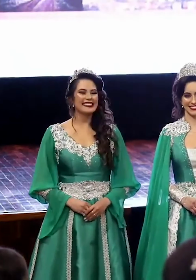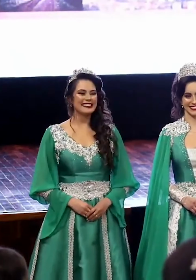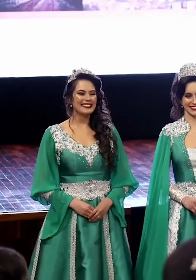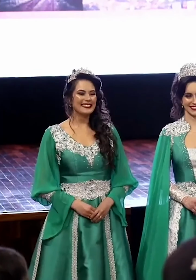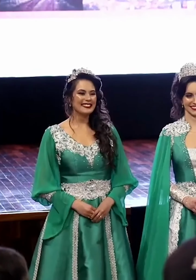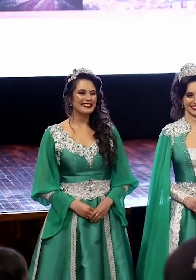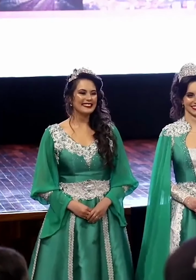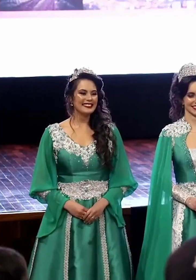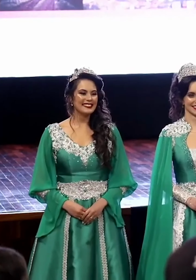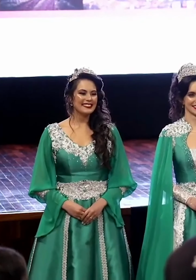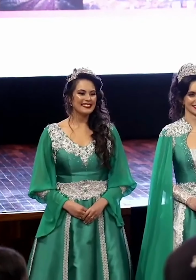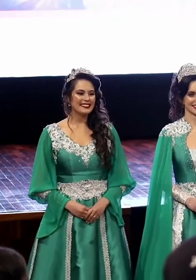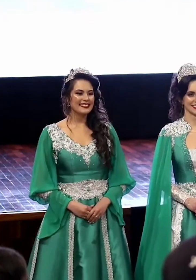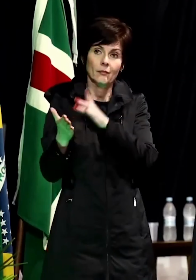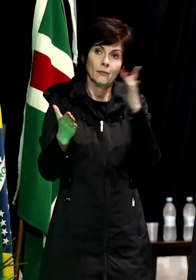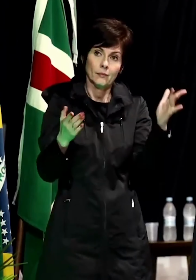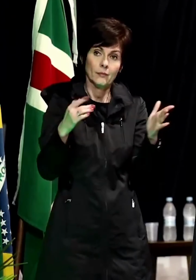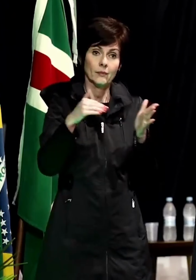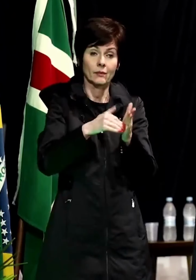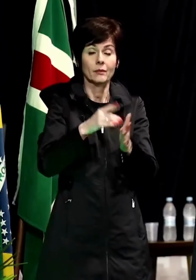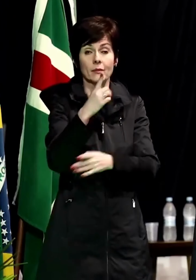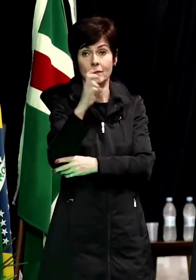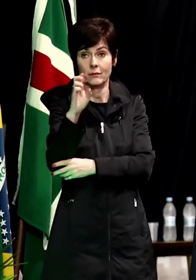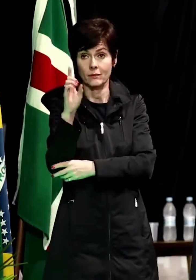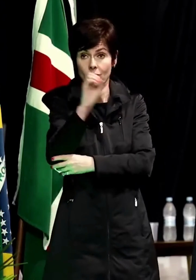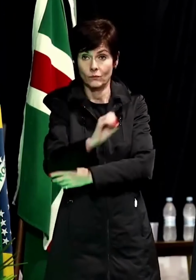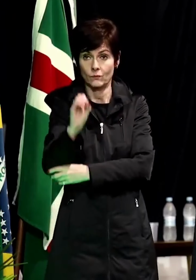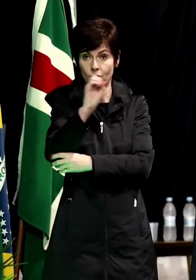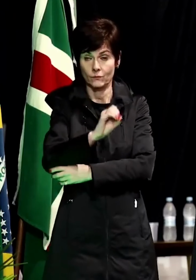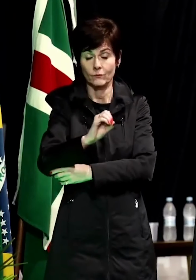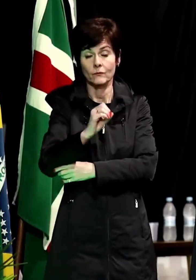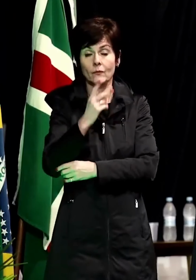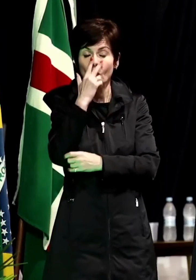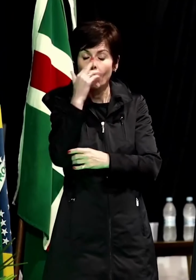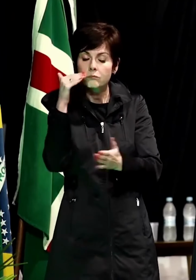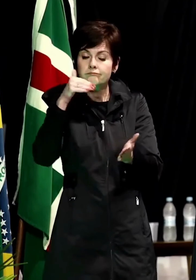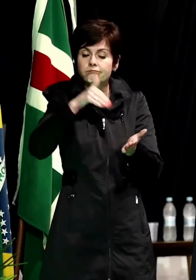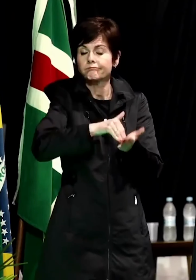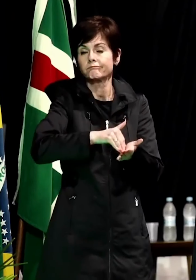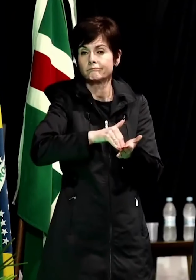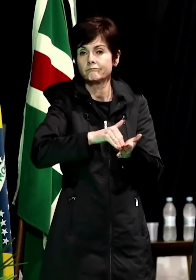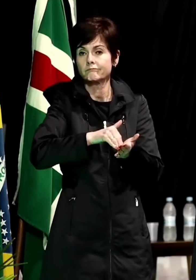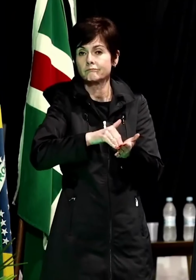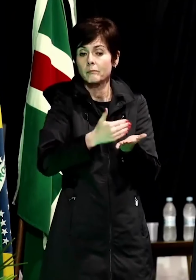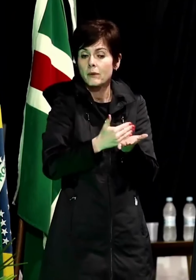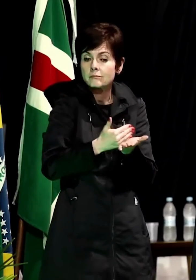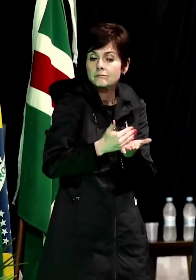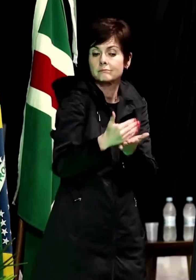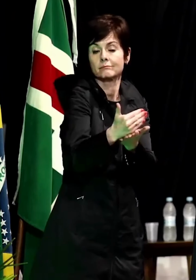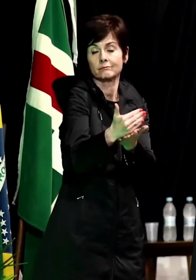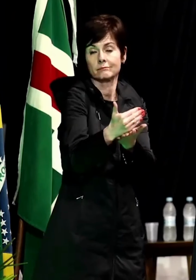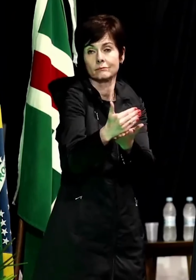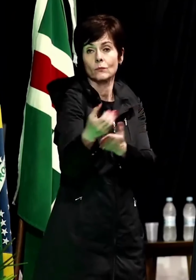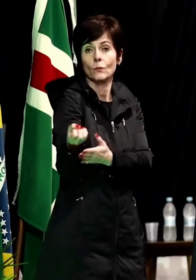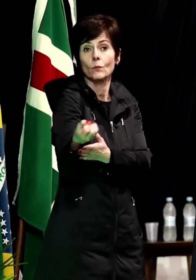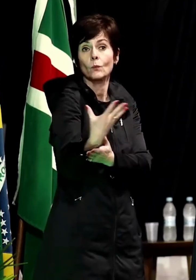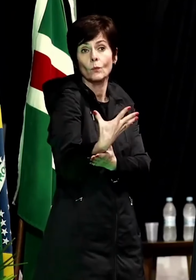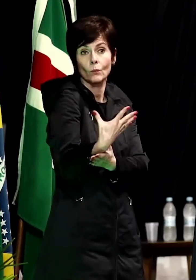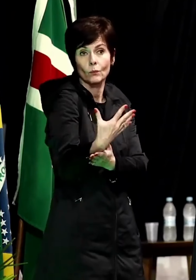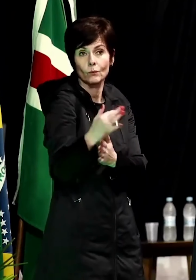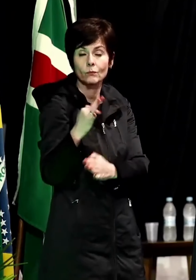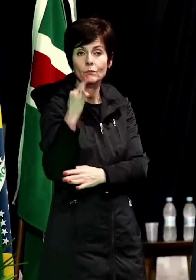da festa. Rainha, conta pra gente, chegou o grande dia, todos os convites feitos, agora é só esperar o público por aqui,